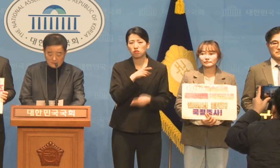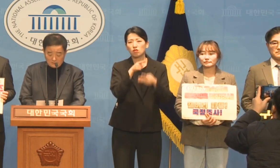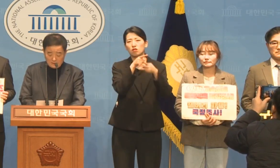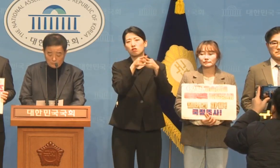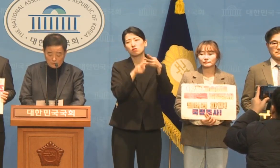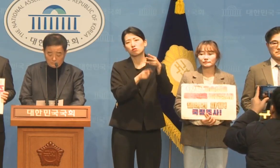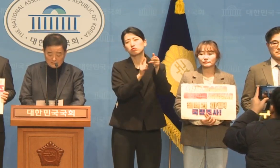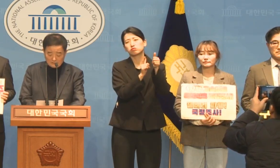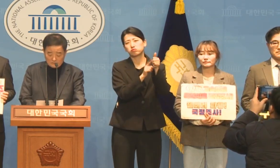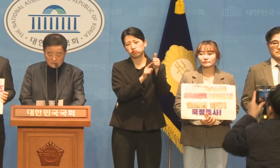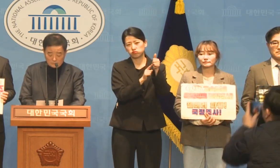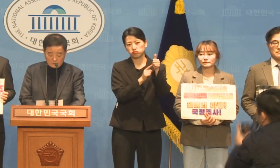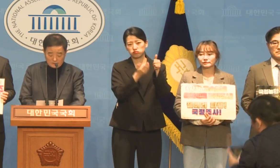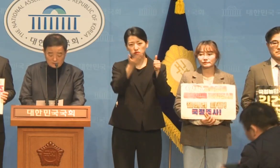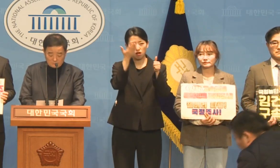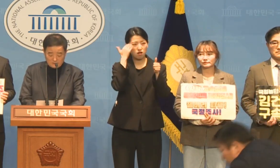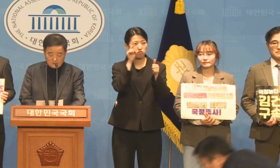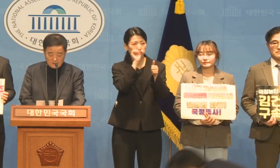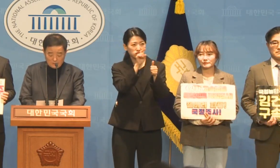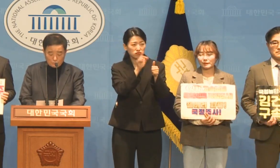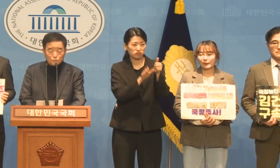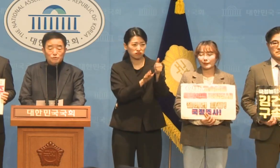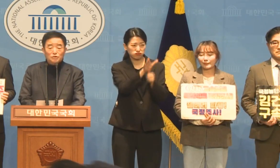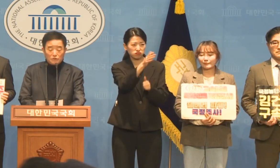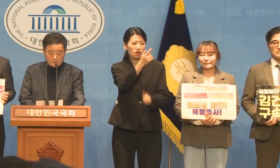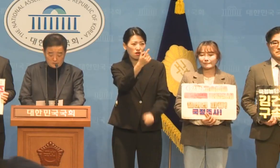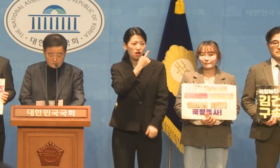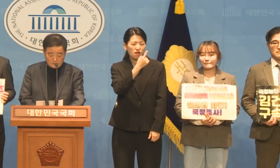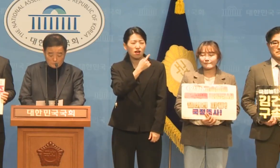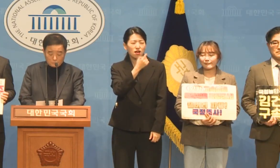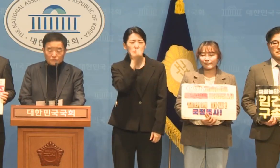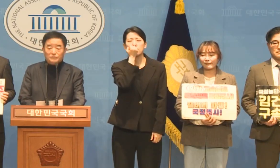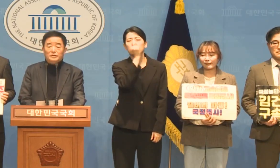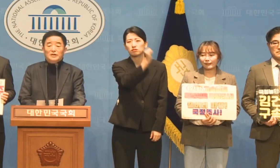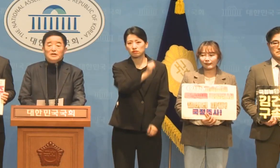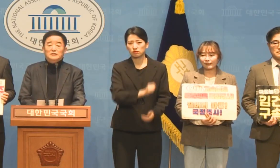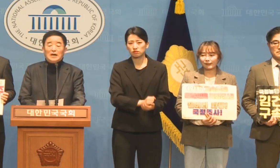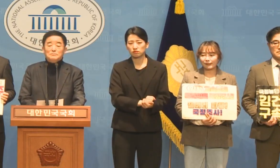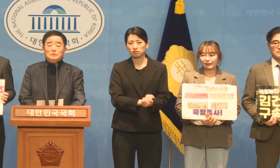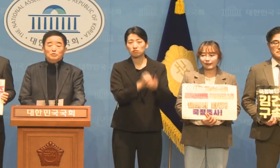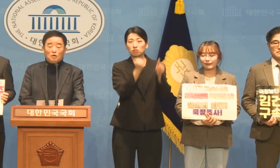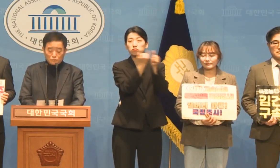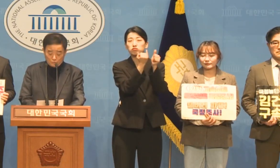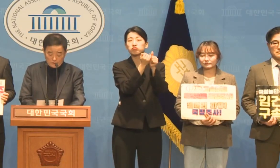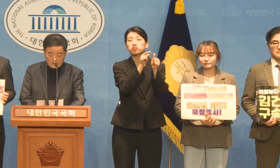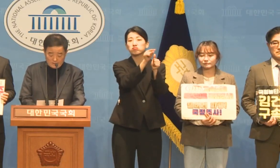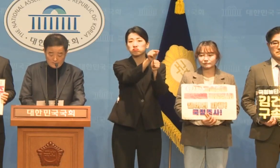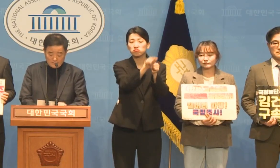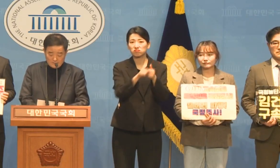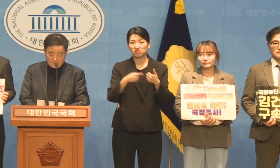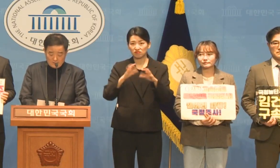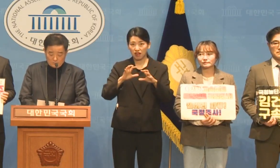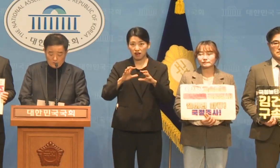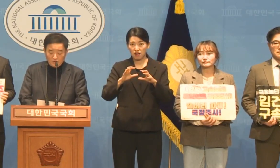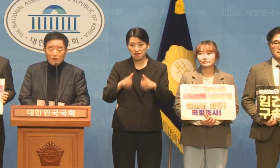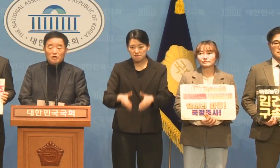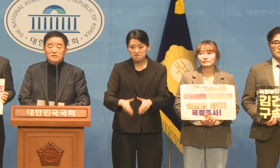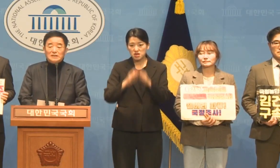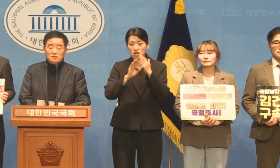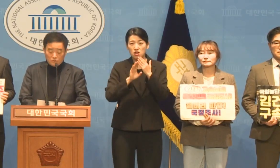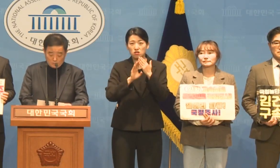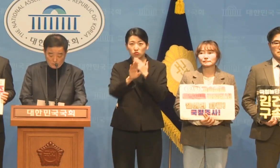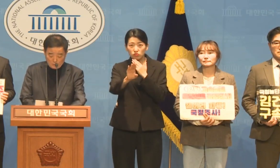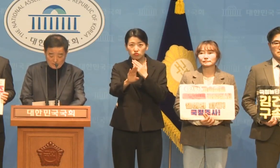비참한 최후를 맞을 것이라고 생각했습니다. 윤석열, 김건희 부부는 대한민국 건국 이래